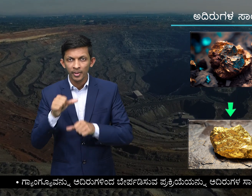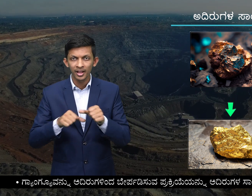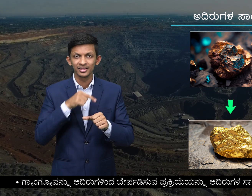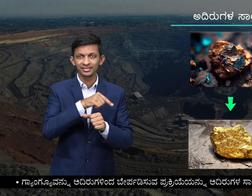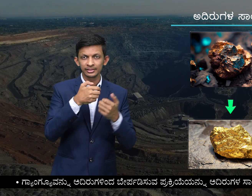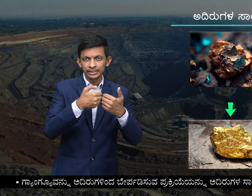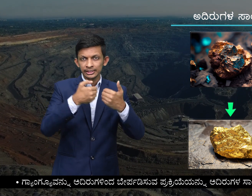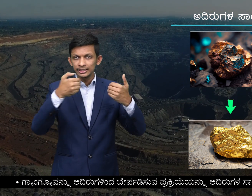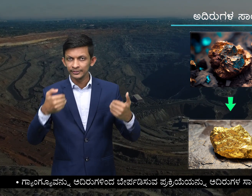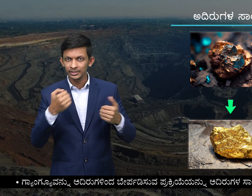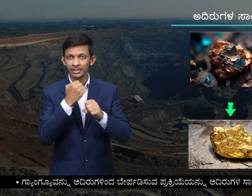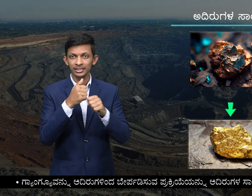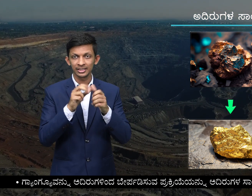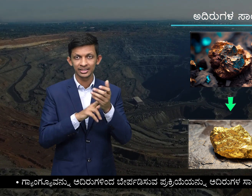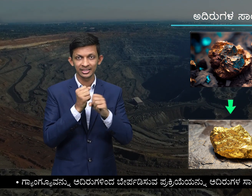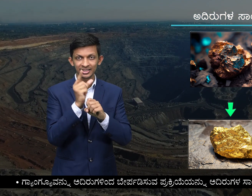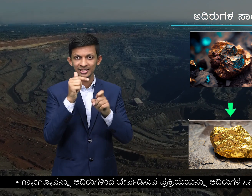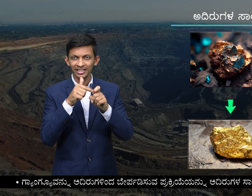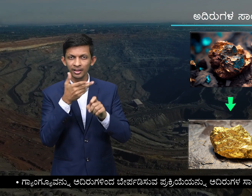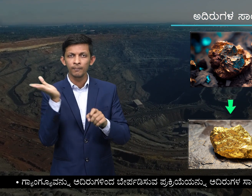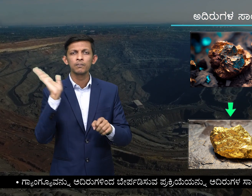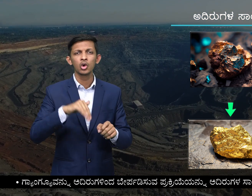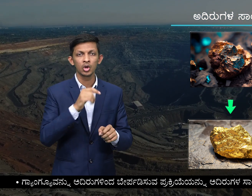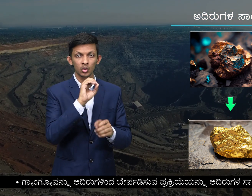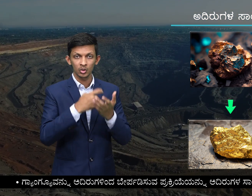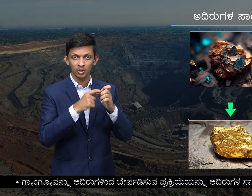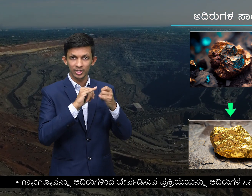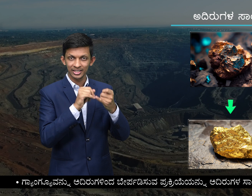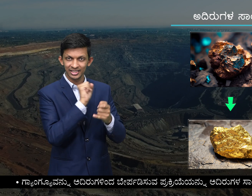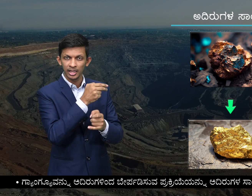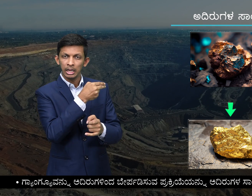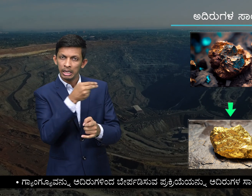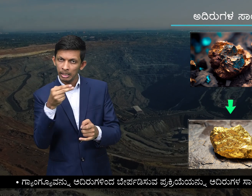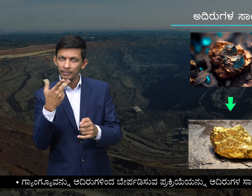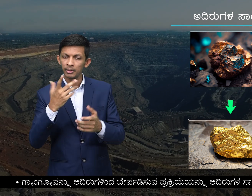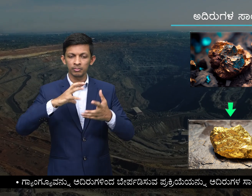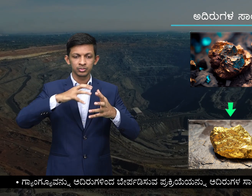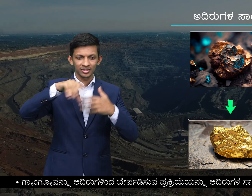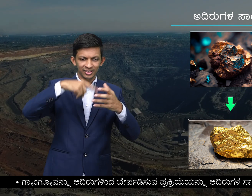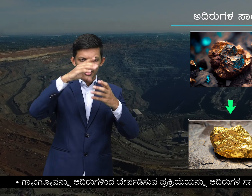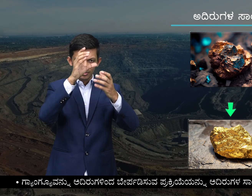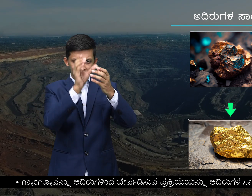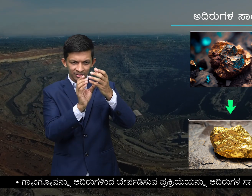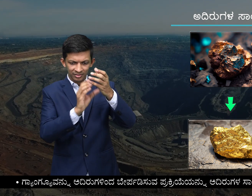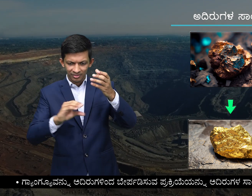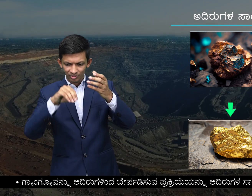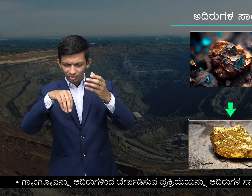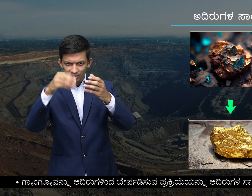ಗ್ಯಾಂಗ್ಯೂವನ್ನ ಅದಿರುಗಳಿಂದ ಬೇರ್ಪಡಿಸುವ ಪ್ರಕ್ರಿಯೆಯನ್ನ ಅದಿರುಗಳ ಸಾಂದ್ರತೆ ಎಂದು ಕರೆಯಲಾಗುತ್ತೆ.